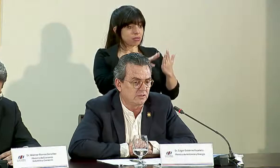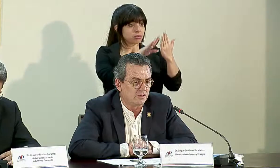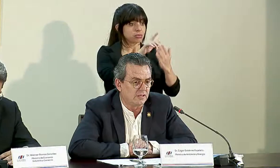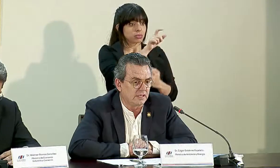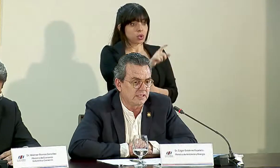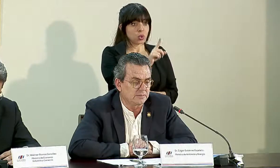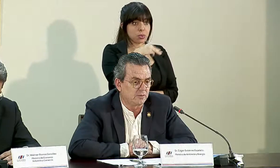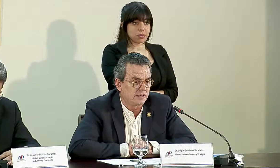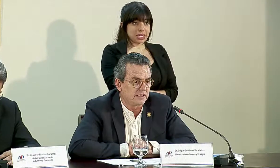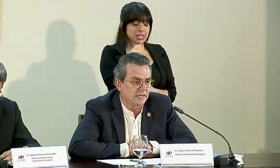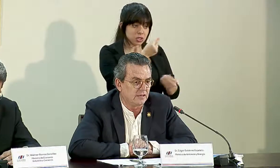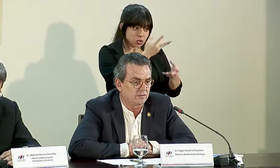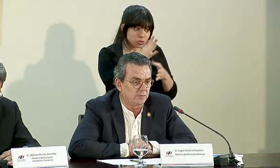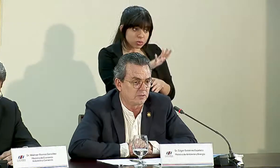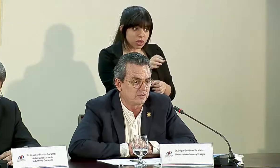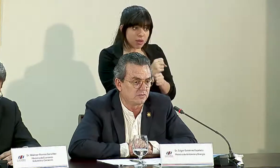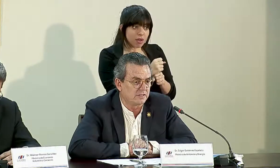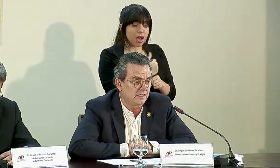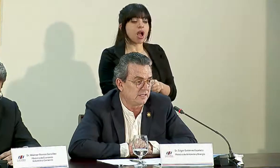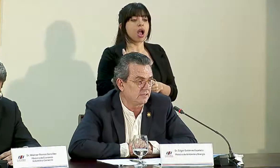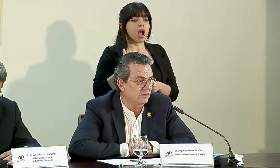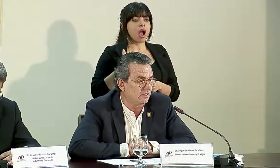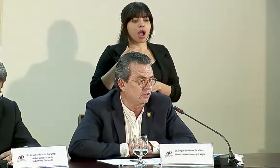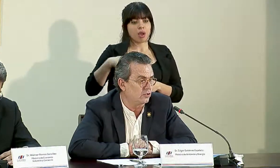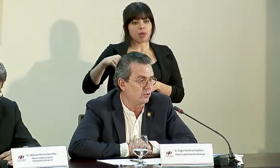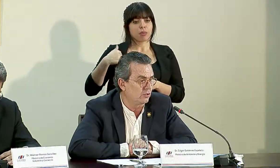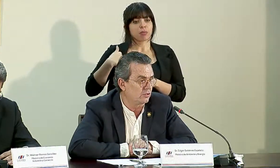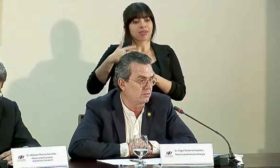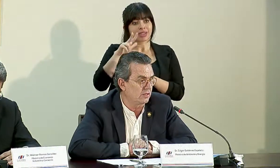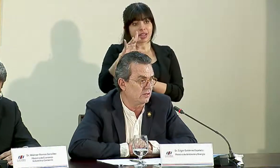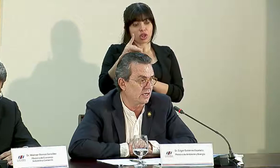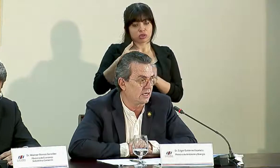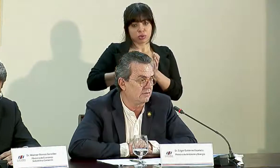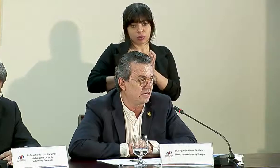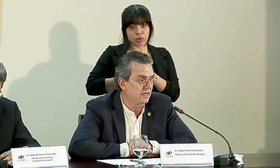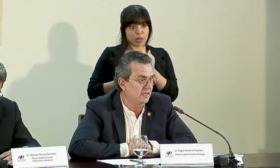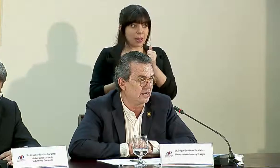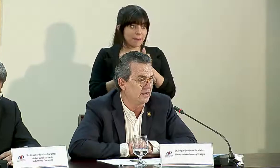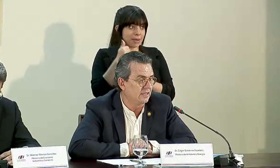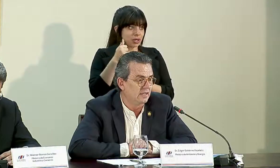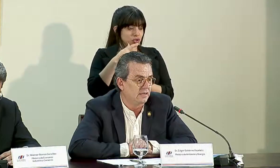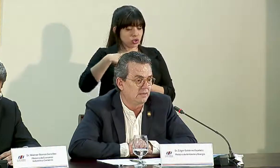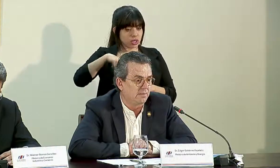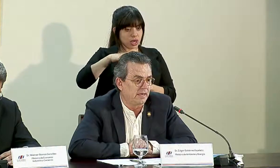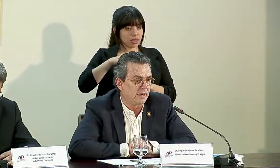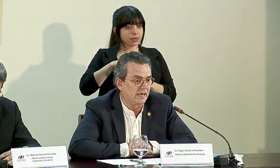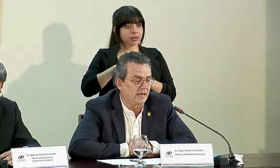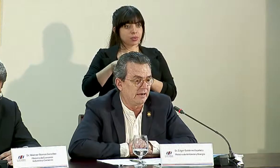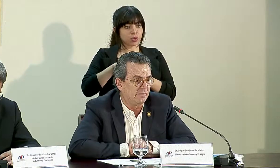ministro es porque tiene los votos suficientes, 38 votos, mayoría calificada,